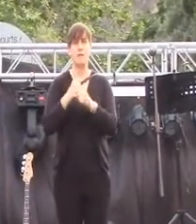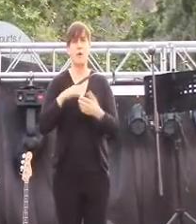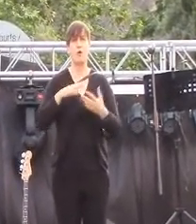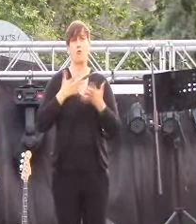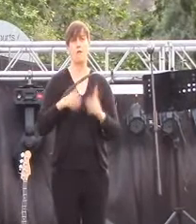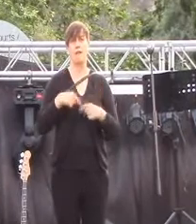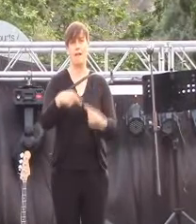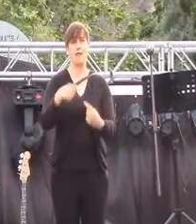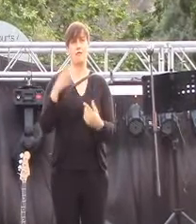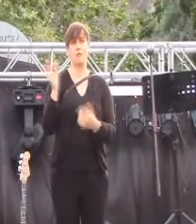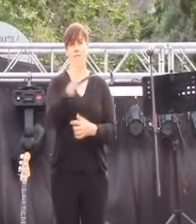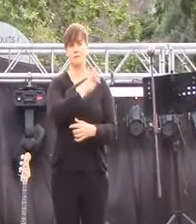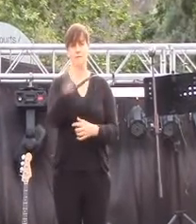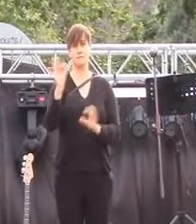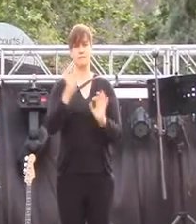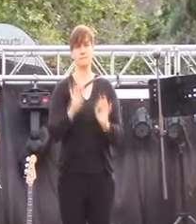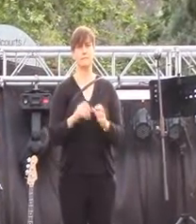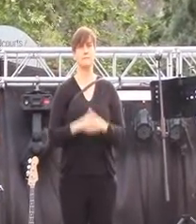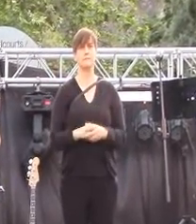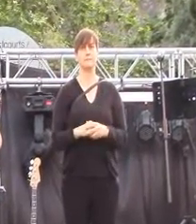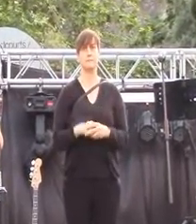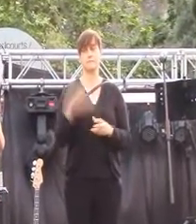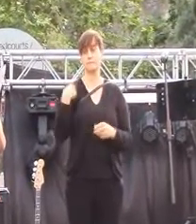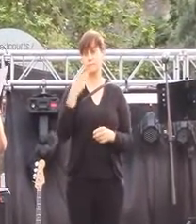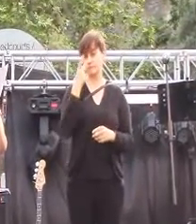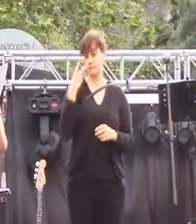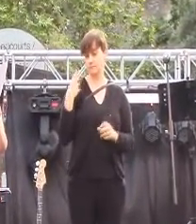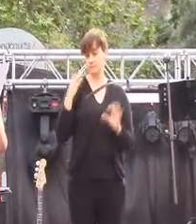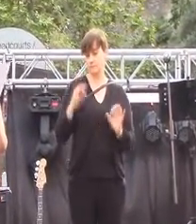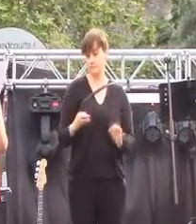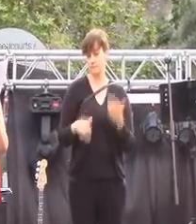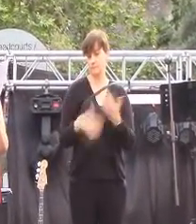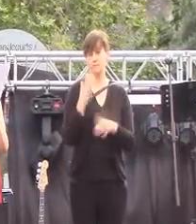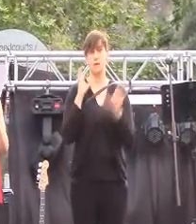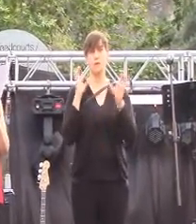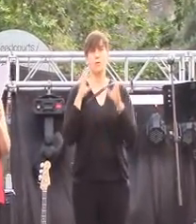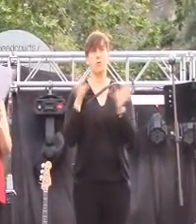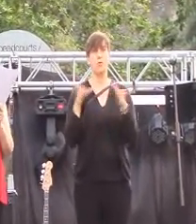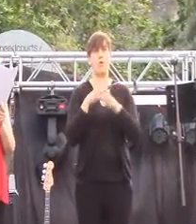intergeneracional. Fa 2 anys,